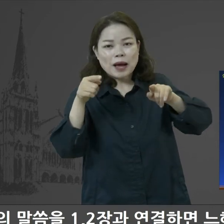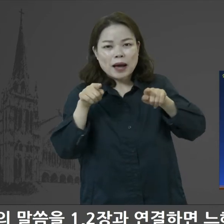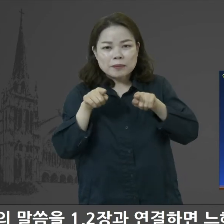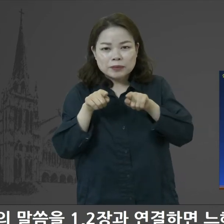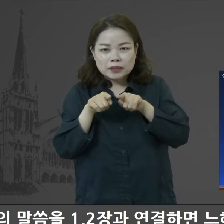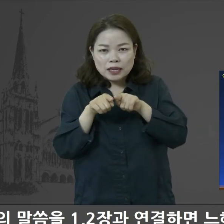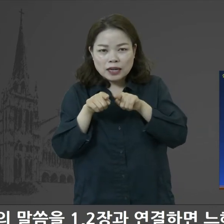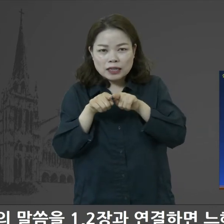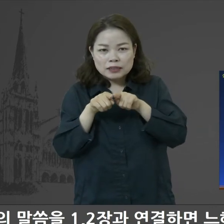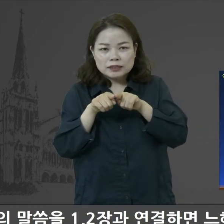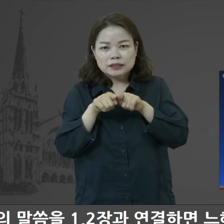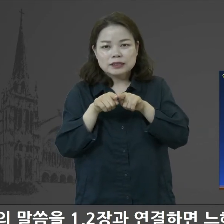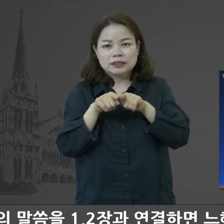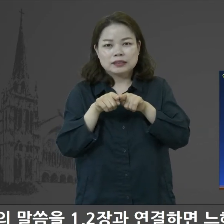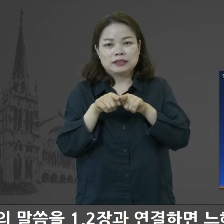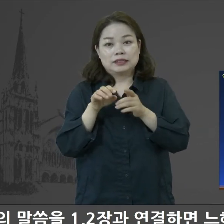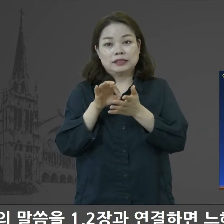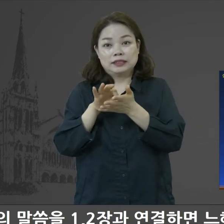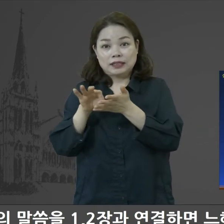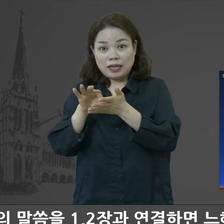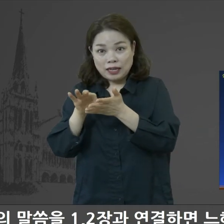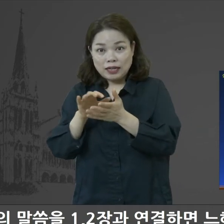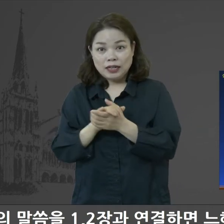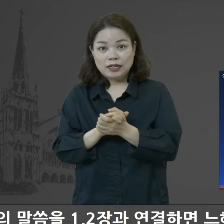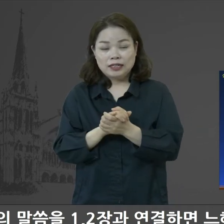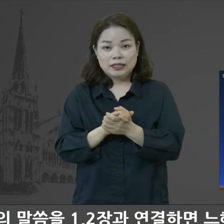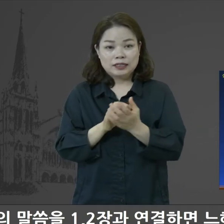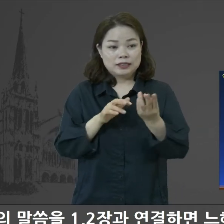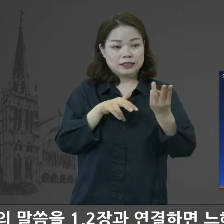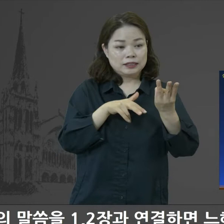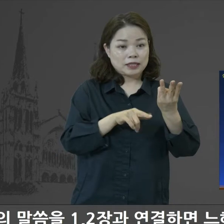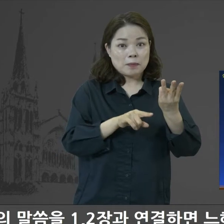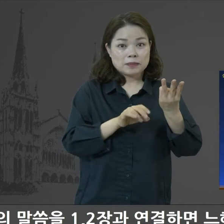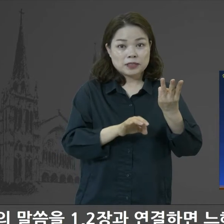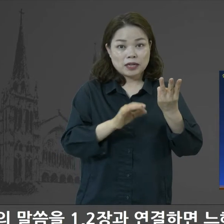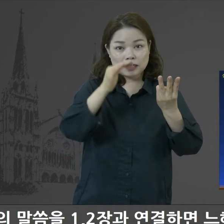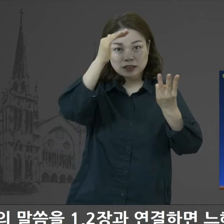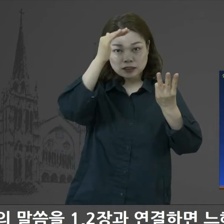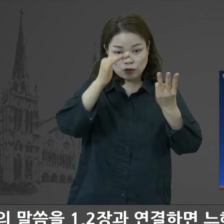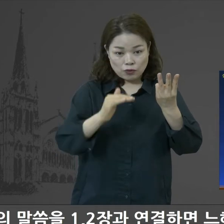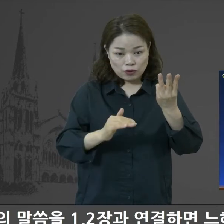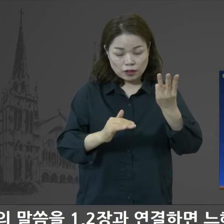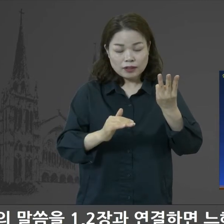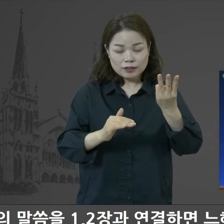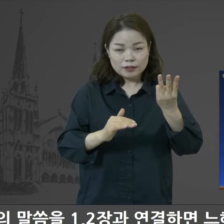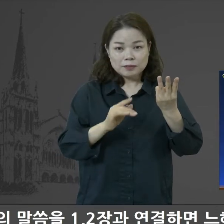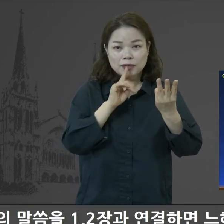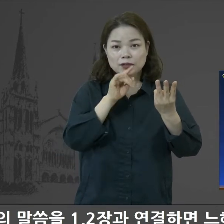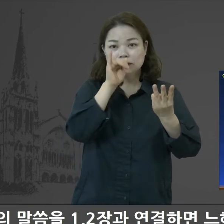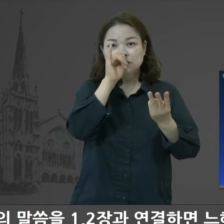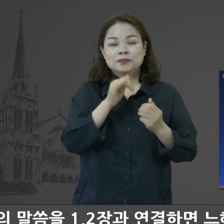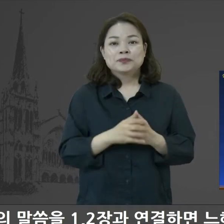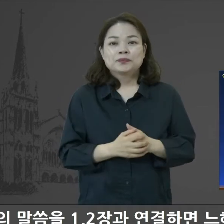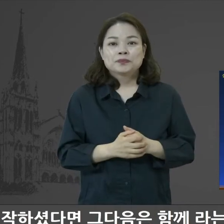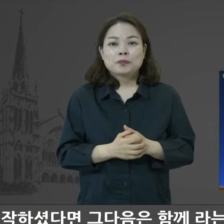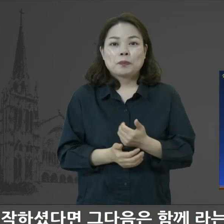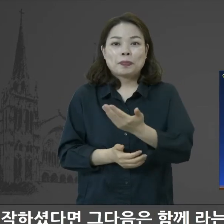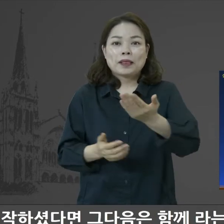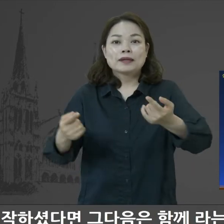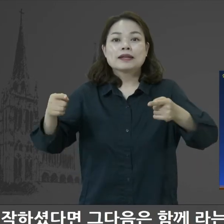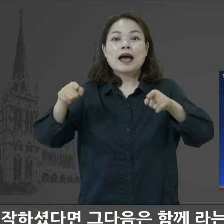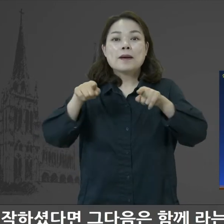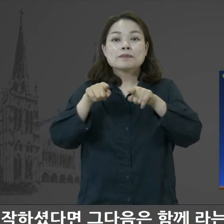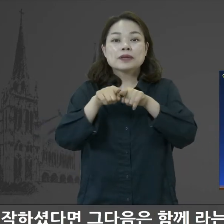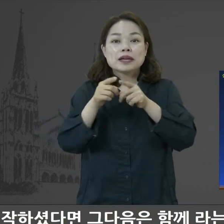함께라는 방식을 사용한다라는 것, 3장 전체가 이것을 말씀해 주고 있습니다. 여러분,